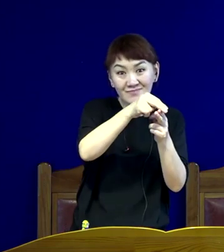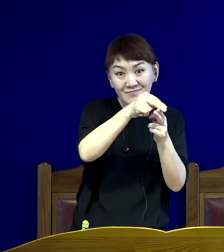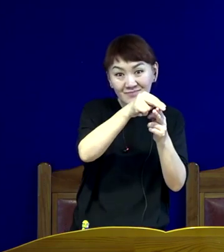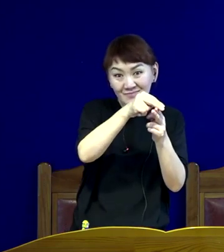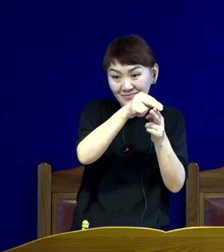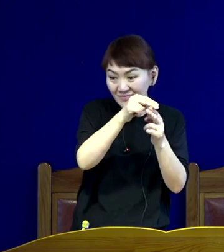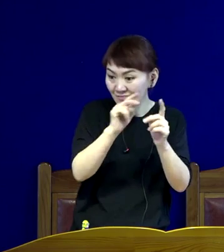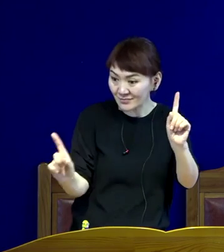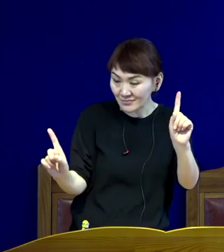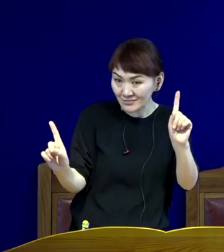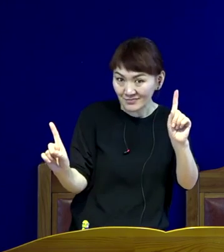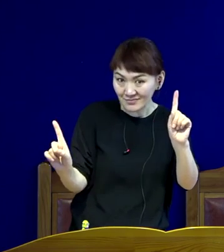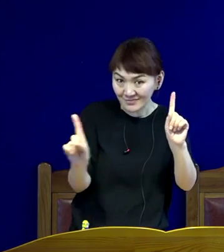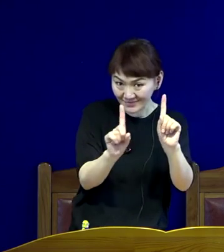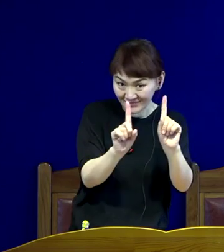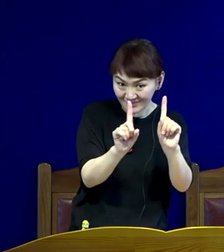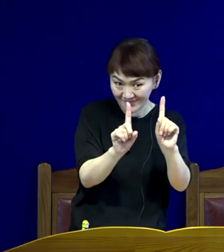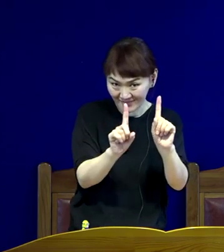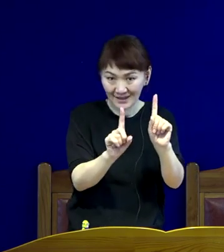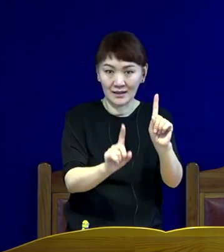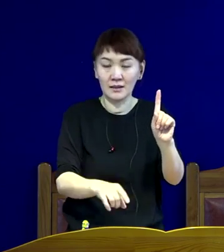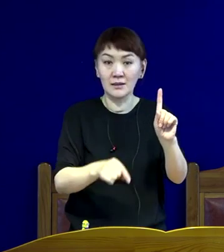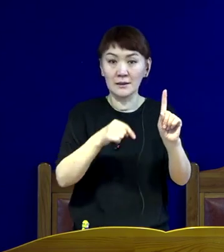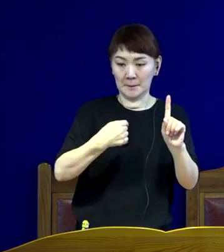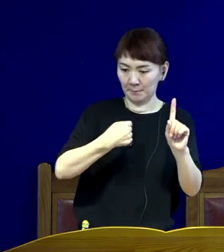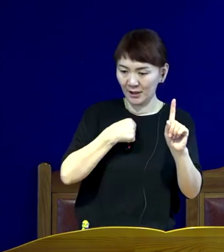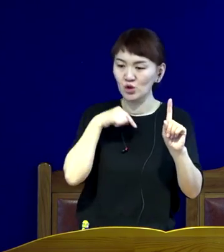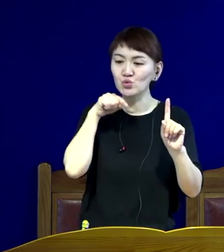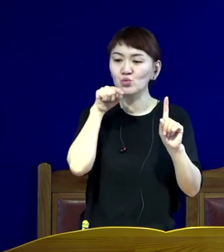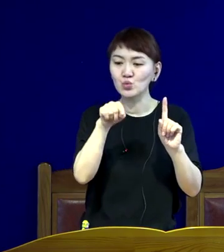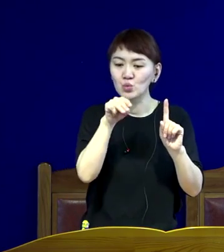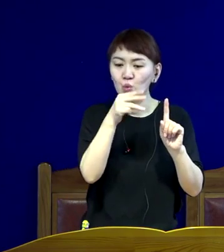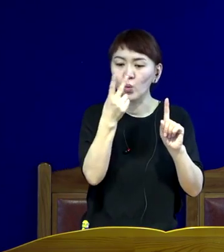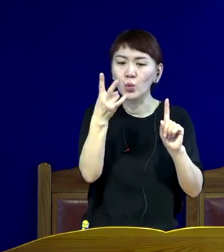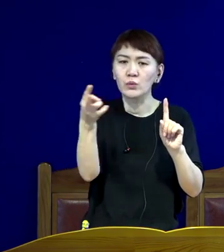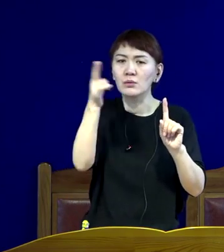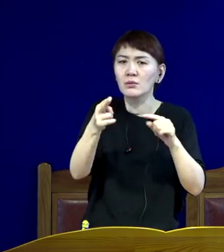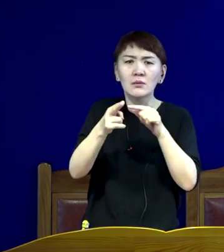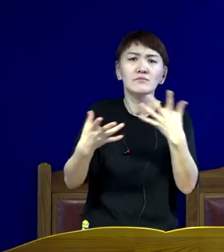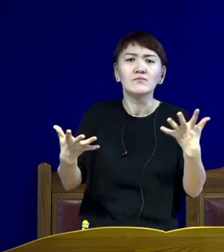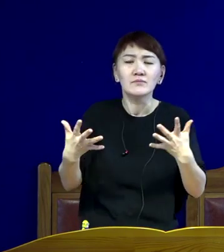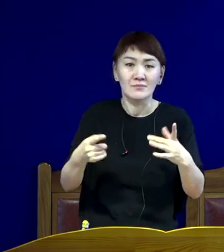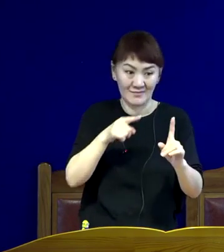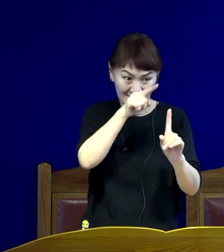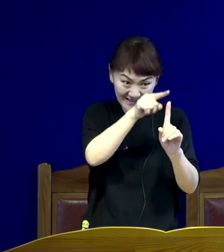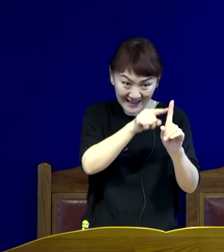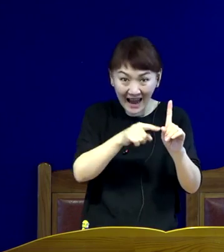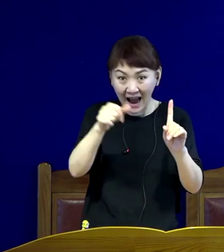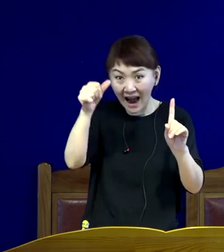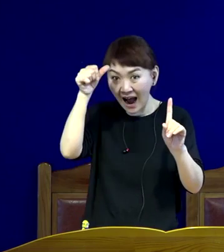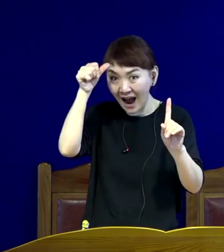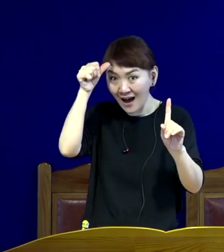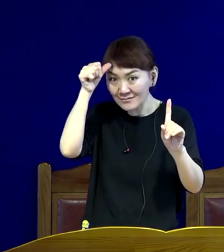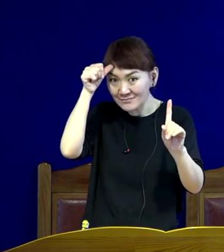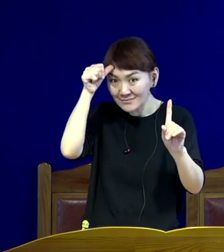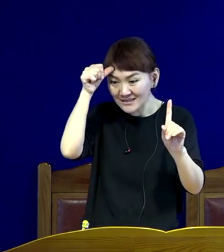байна. Тэгэхээр чинь Бурхан Адамын төлөө туслагч болгож бүтээсэн нь